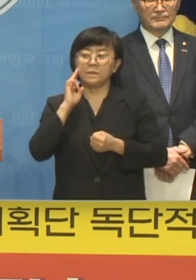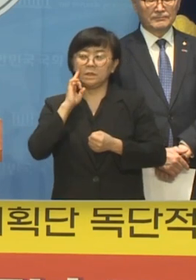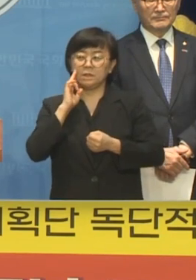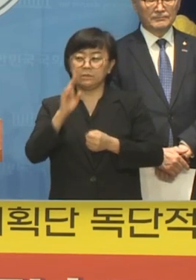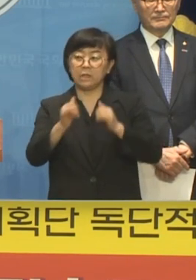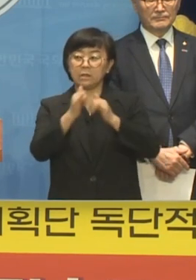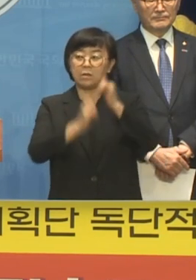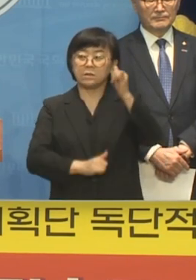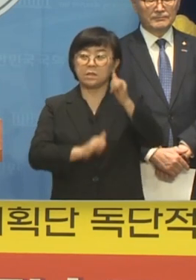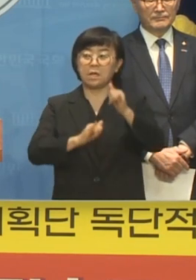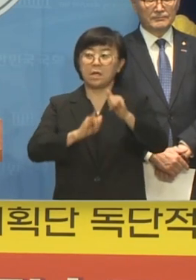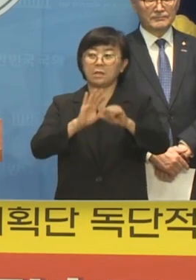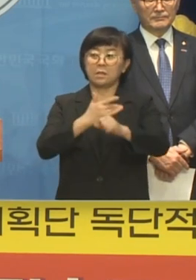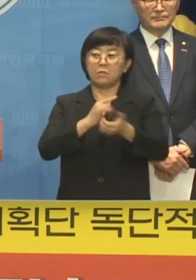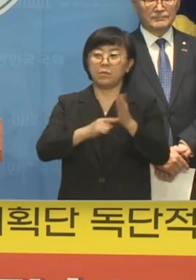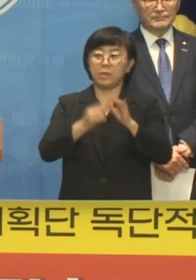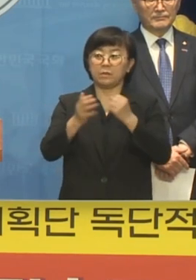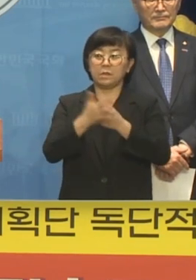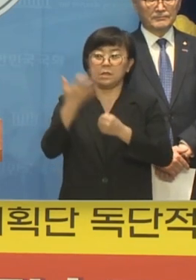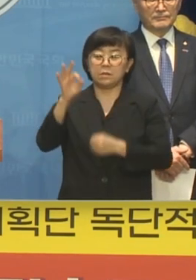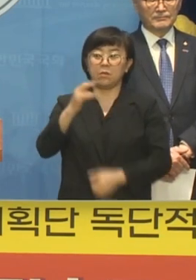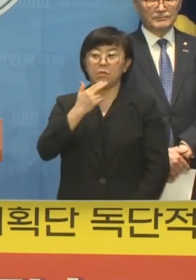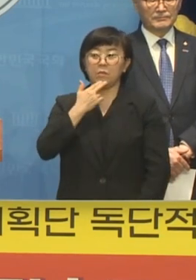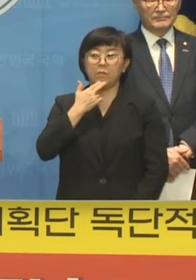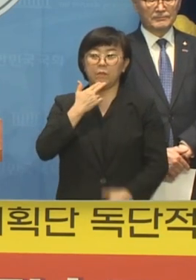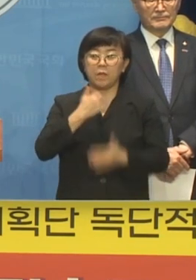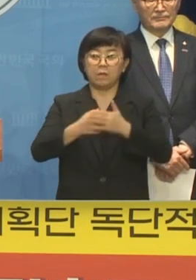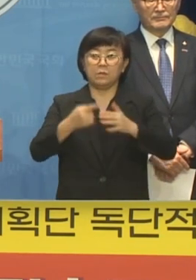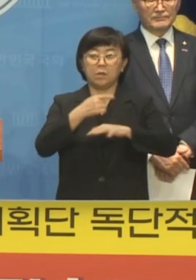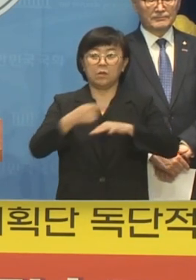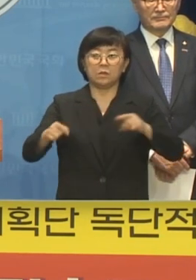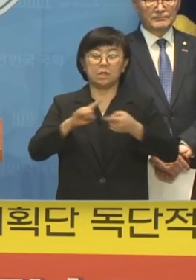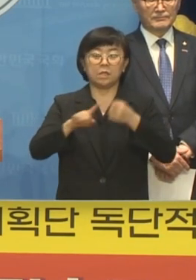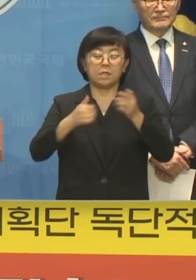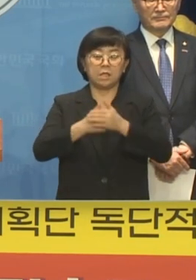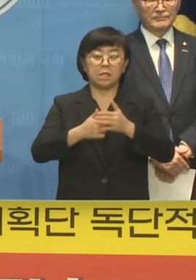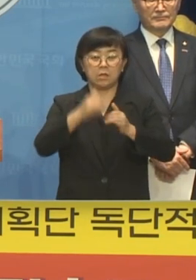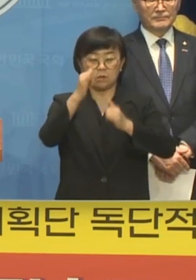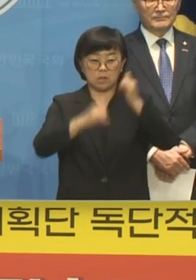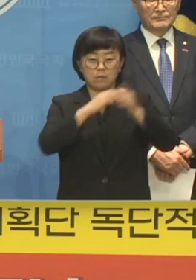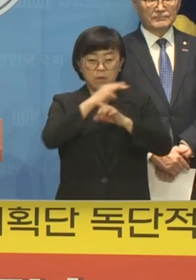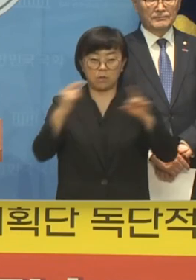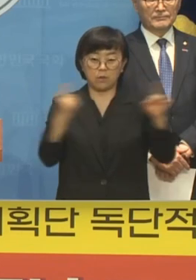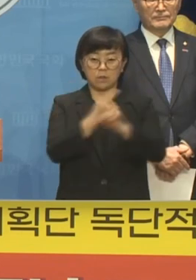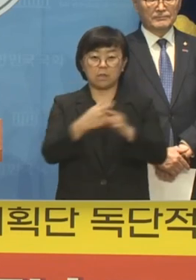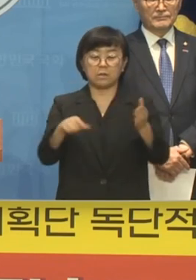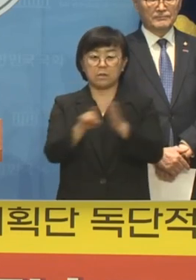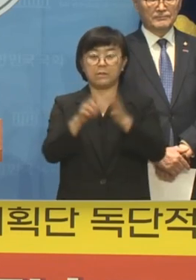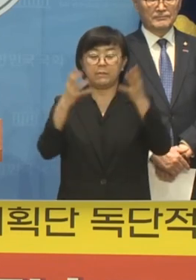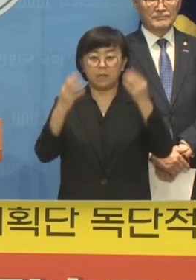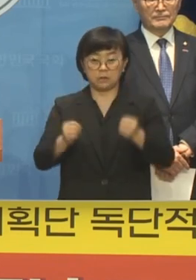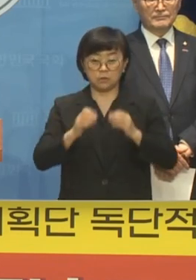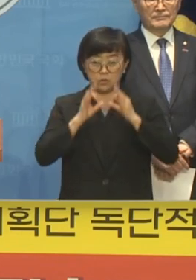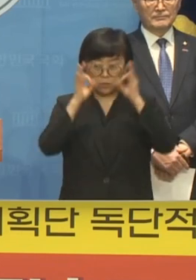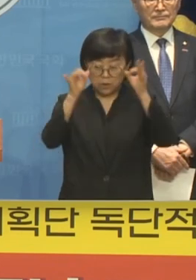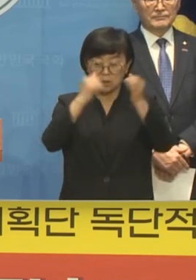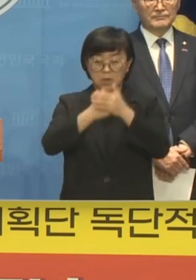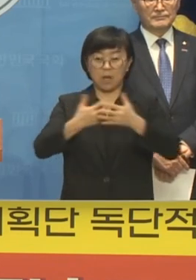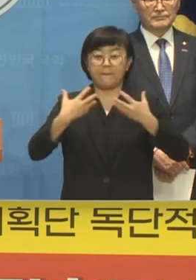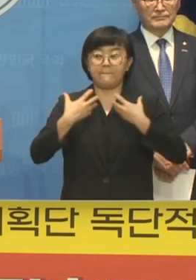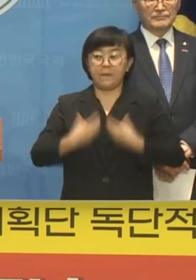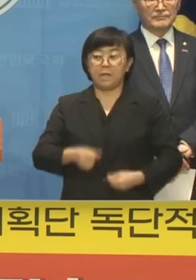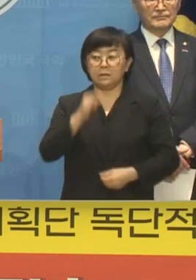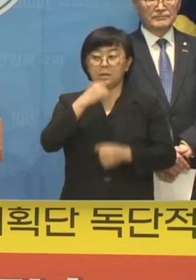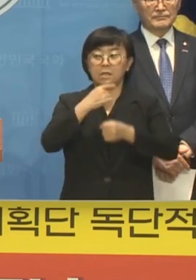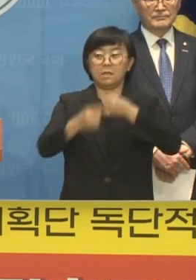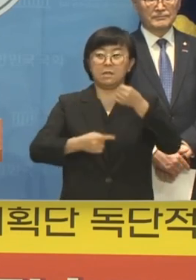역사 왜곡과 역사 부정으로 민족 정기와 뒤틀린 역사를 바로 세우려는 그동안의 많은 노력들이 좌절을 겪은